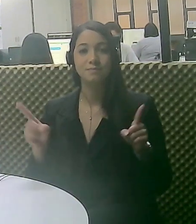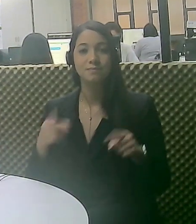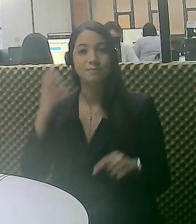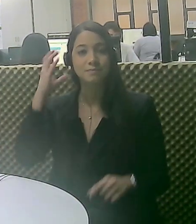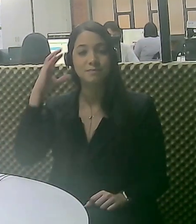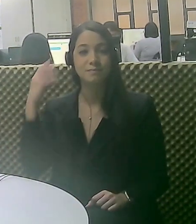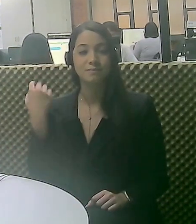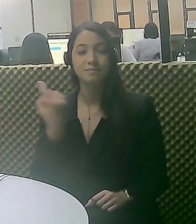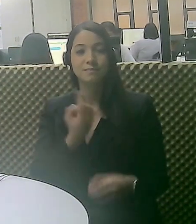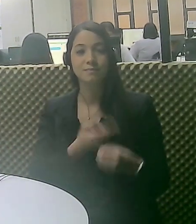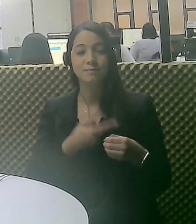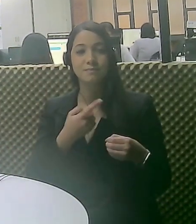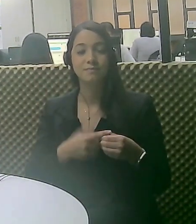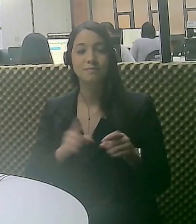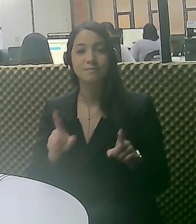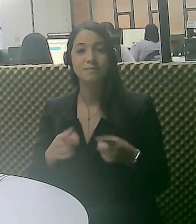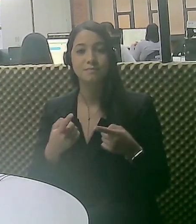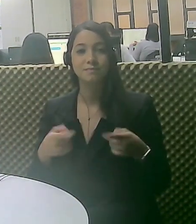Rádio Nossa Cidade.